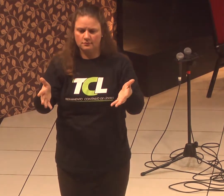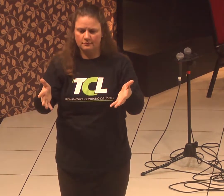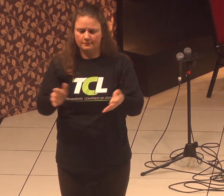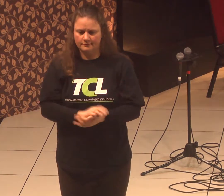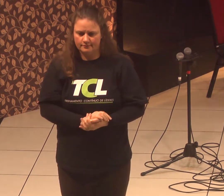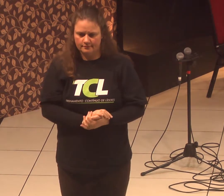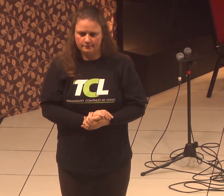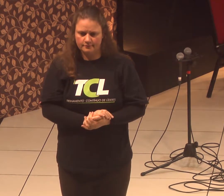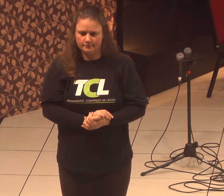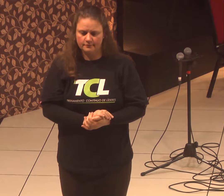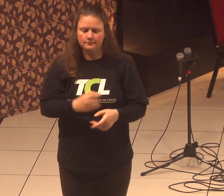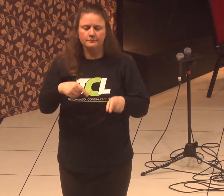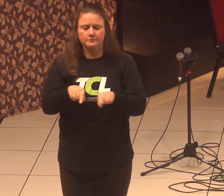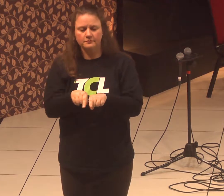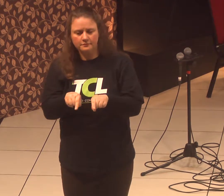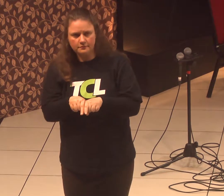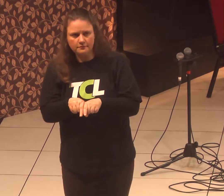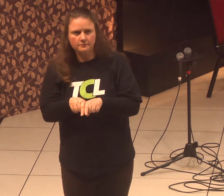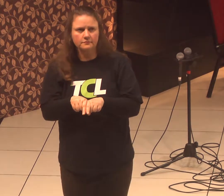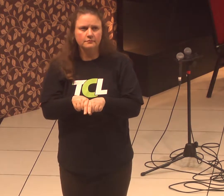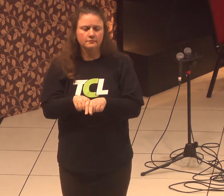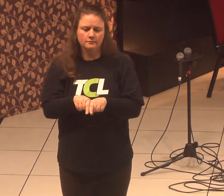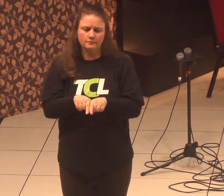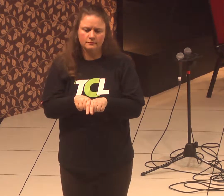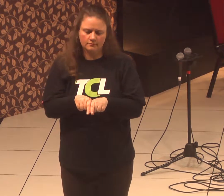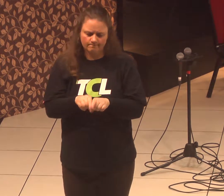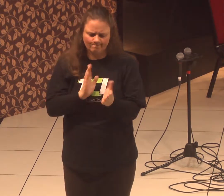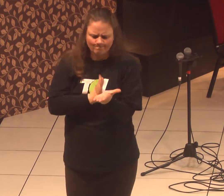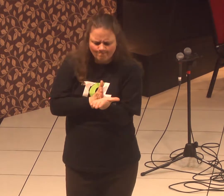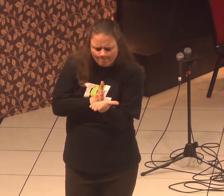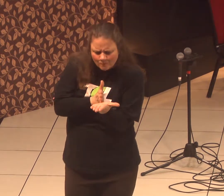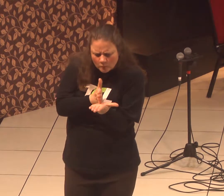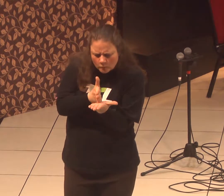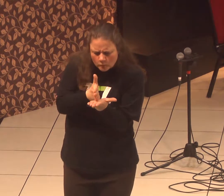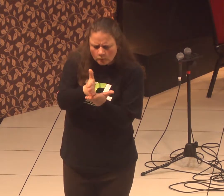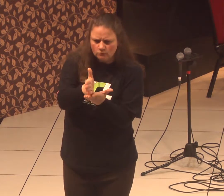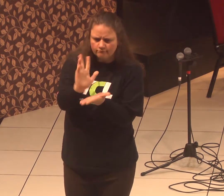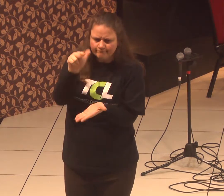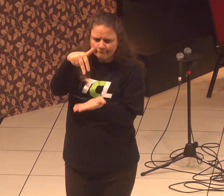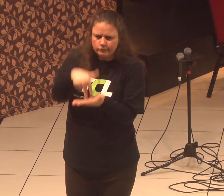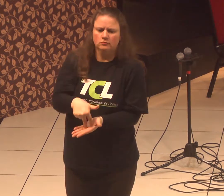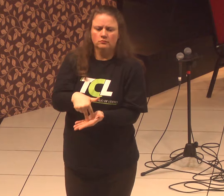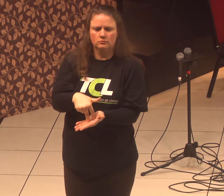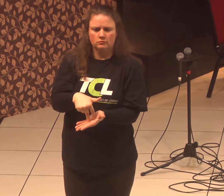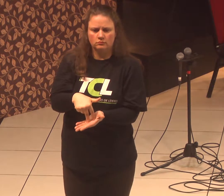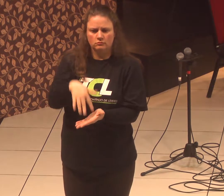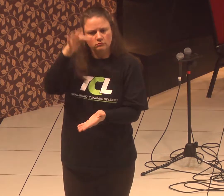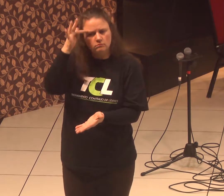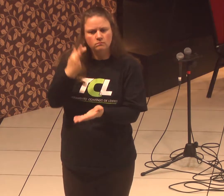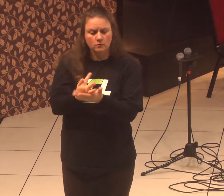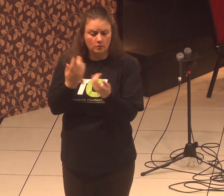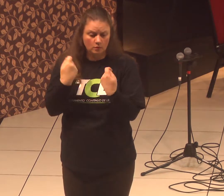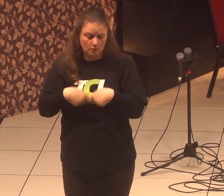Isso tem a ver com a questão da caminhada de fé. E em outras coisas, sabe, a gente tem que ajudar